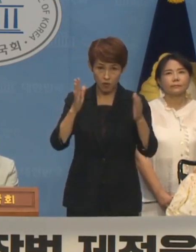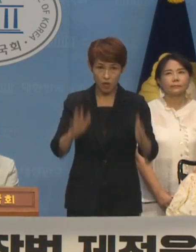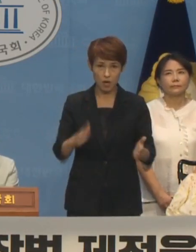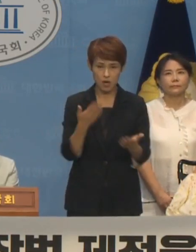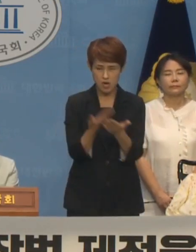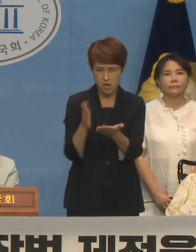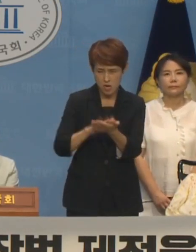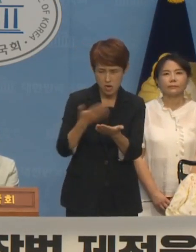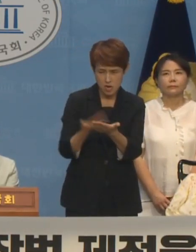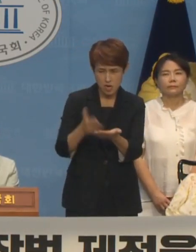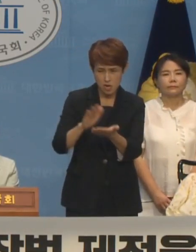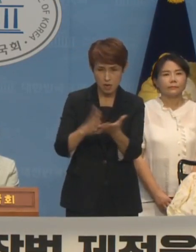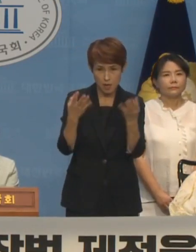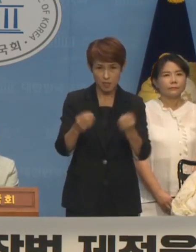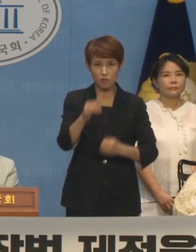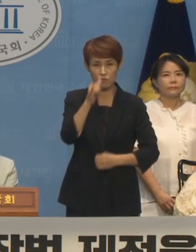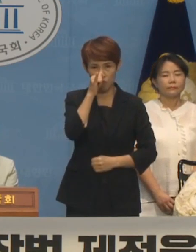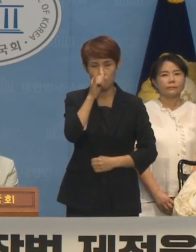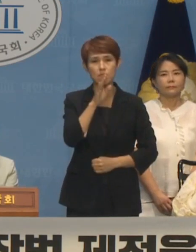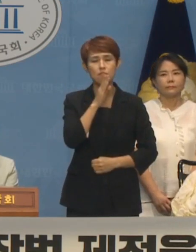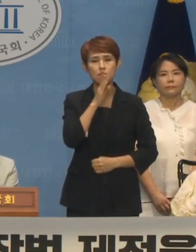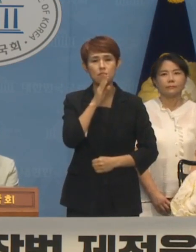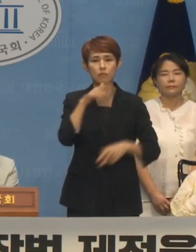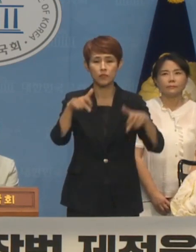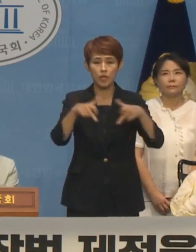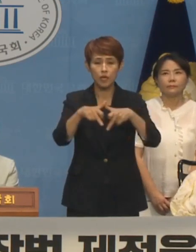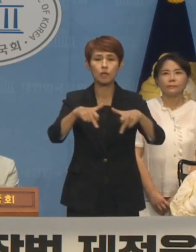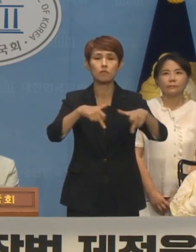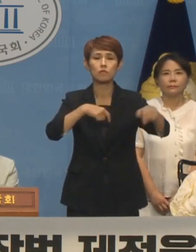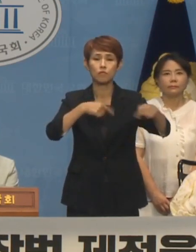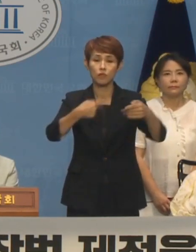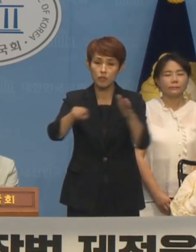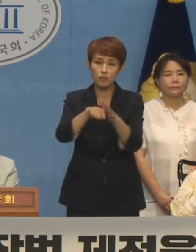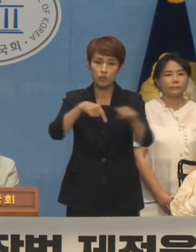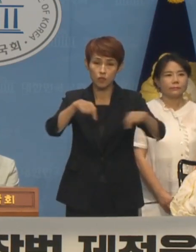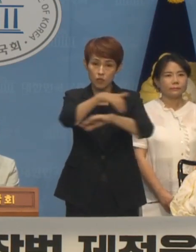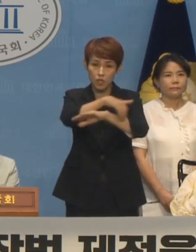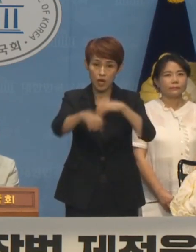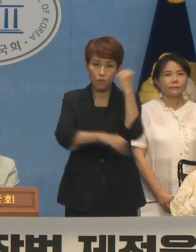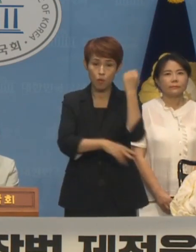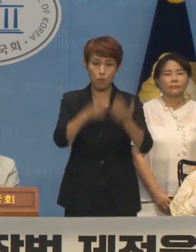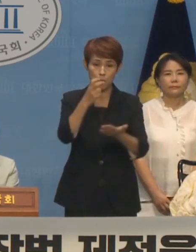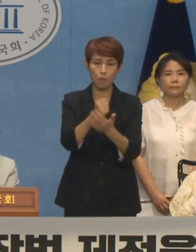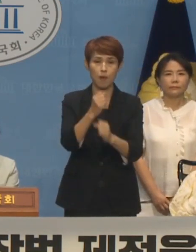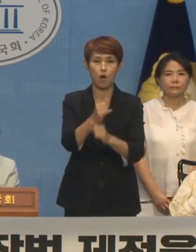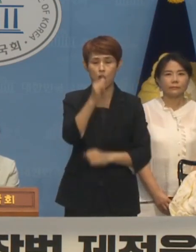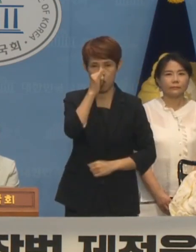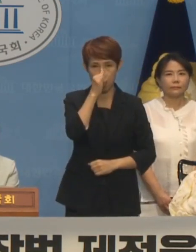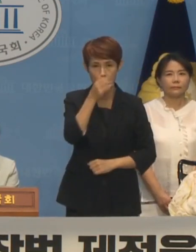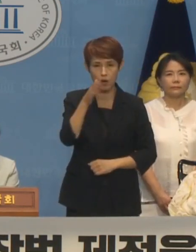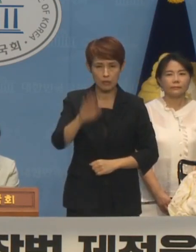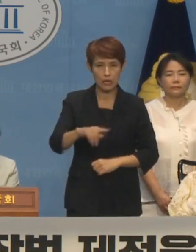개정하며 장애인 정책의 기본법으로 그 토대를 다져왔으나 개인의 손상에 집중하는